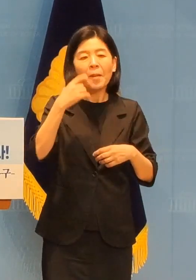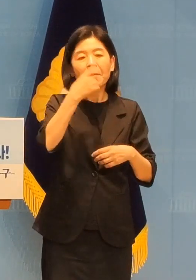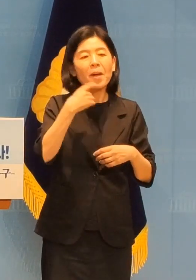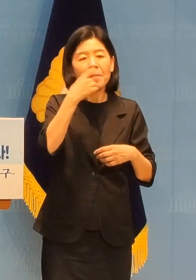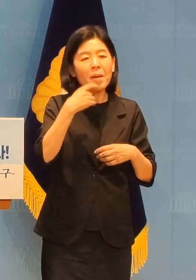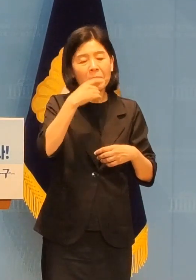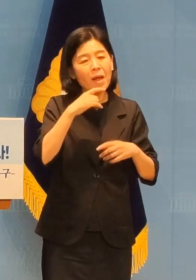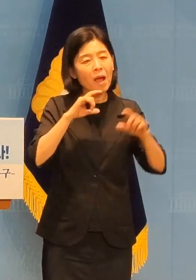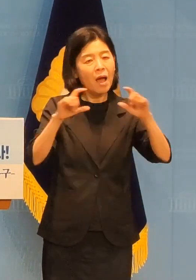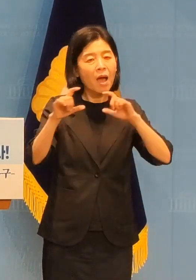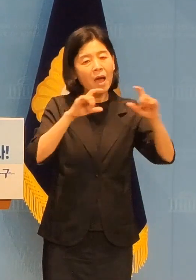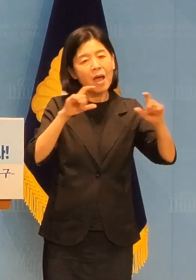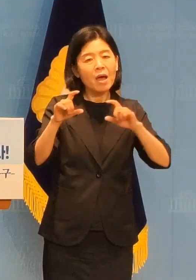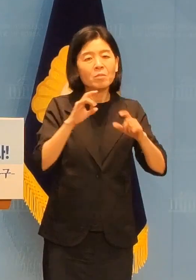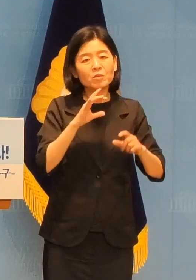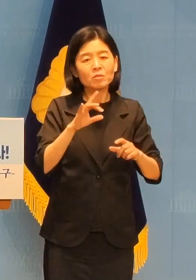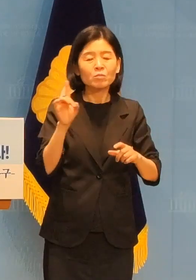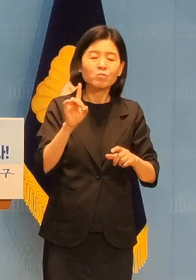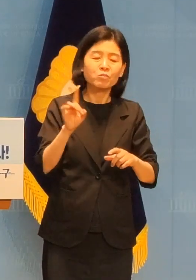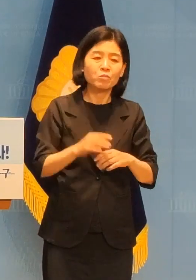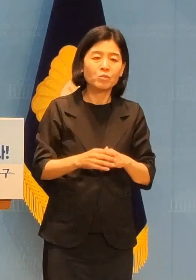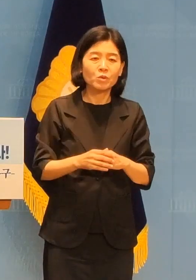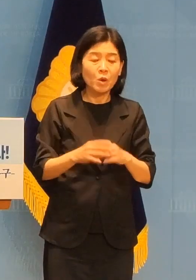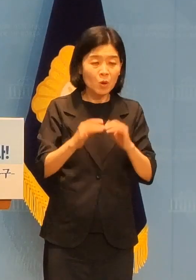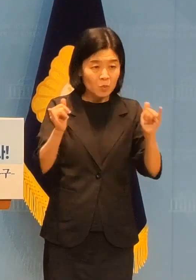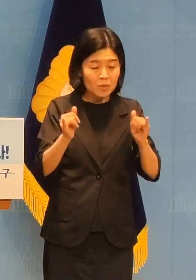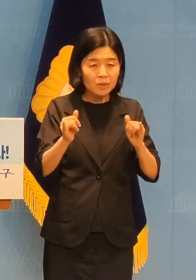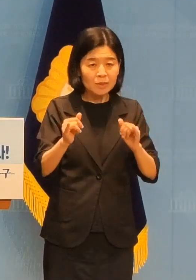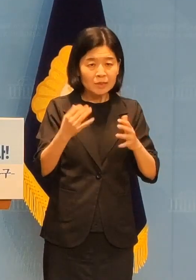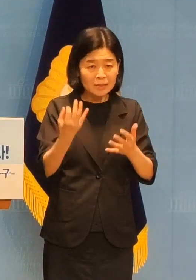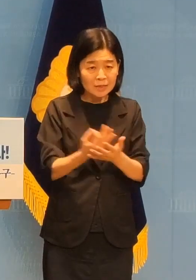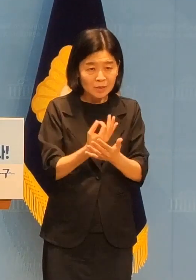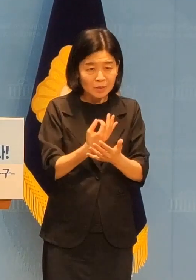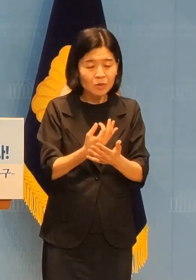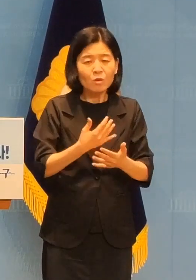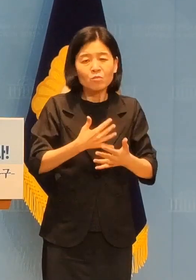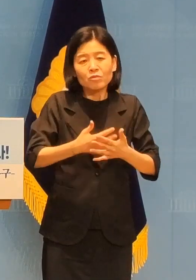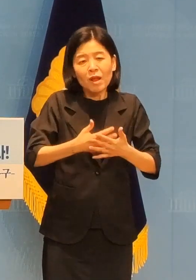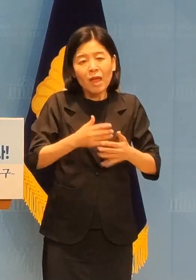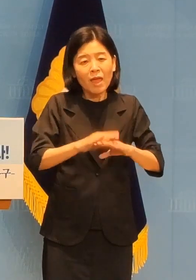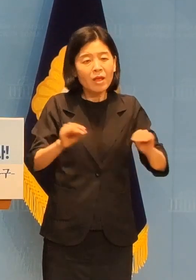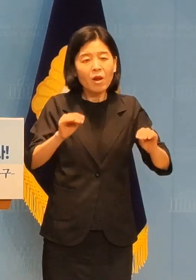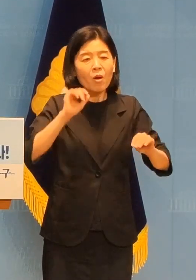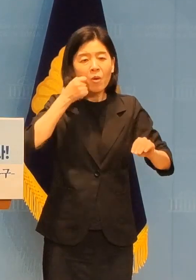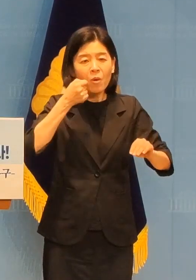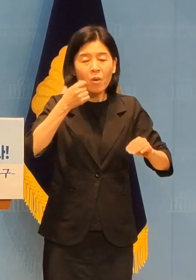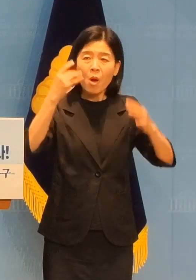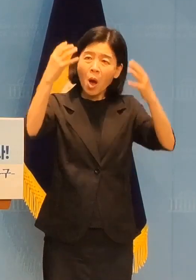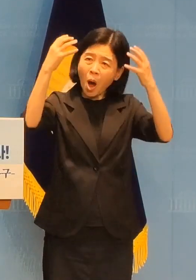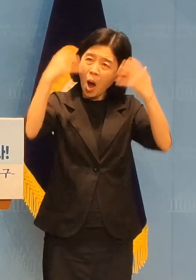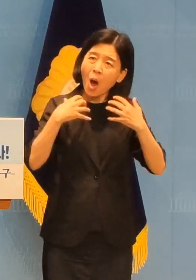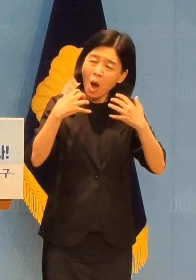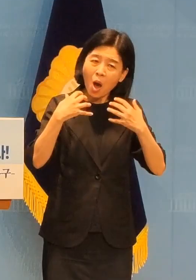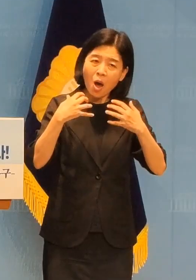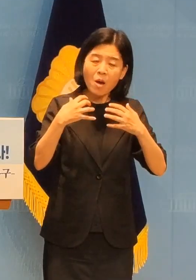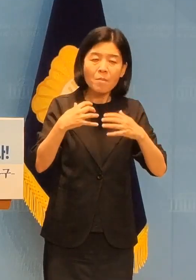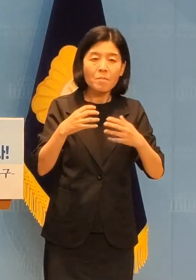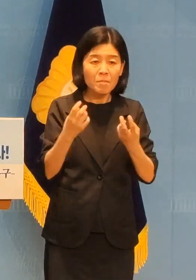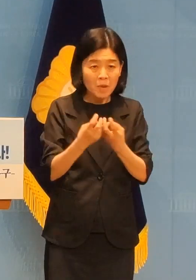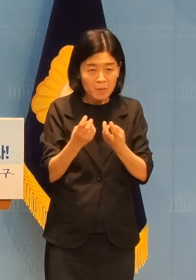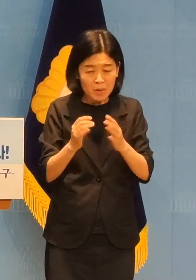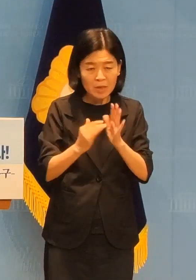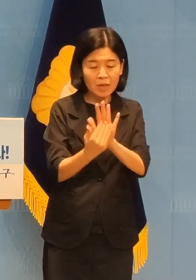문제입니다. 국민들의 생계 소득 불안을 해결하지 않는 폭염 대책과 사용할 수 없는 작업